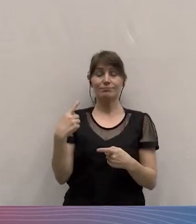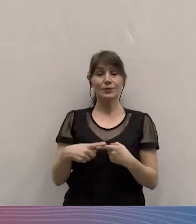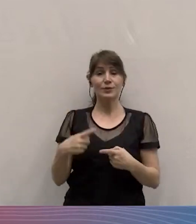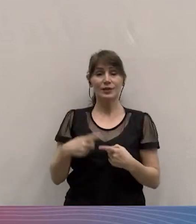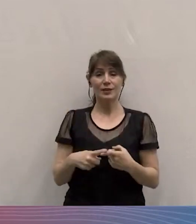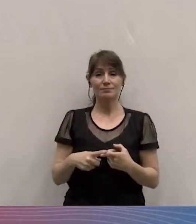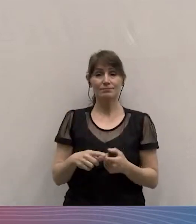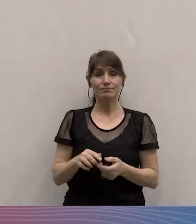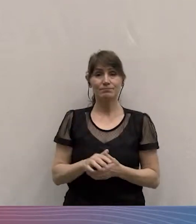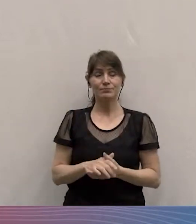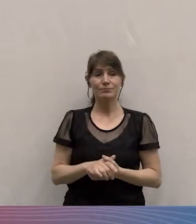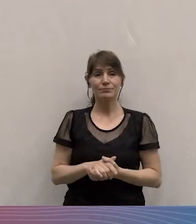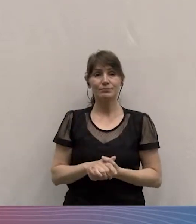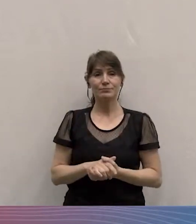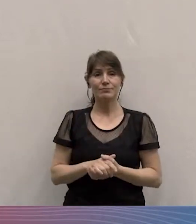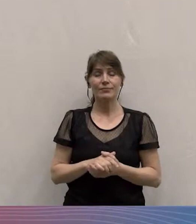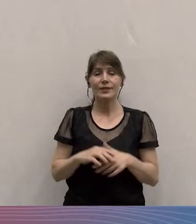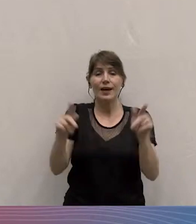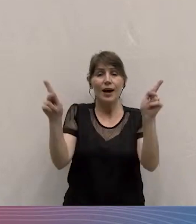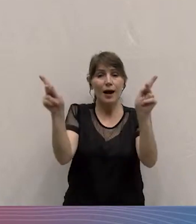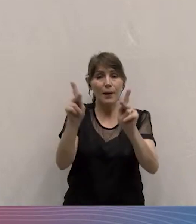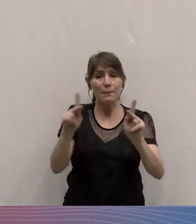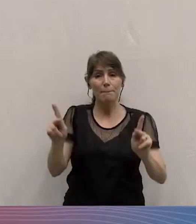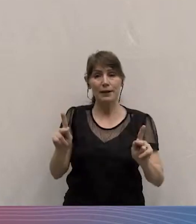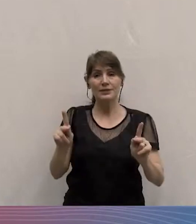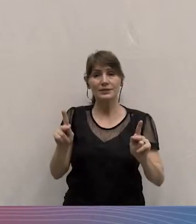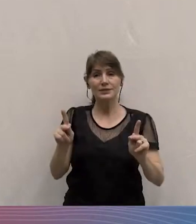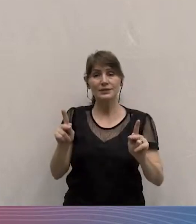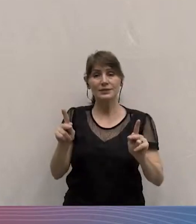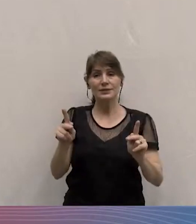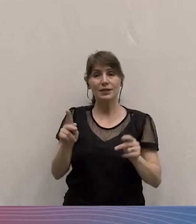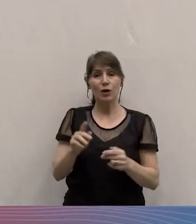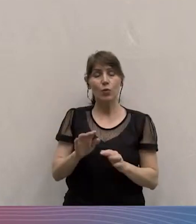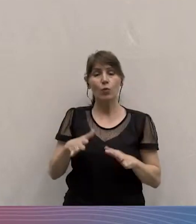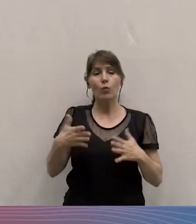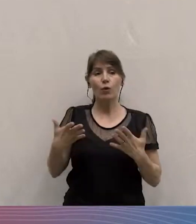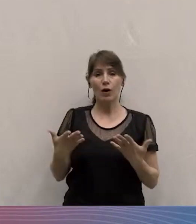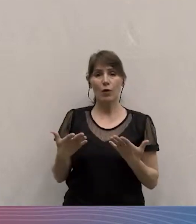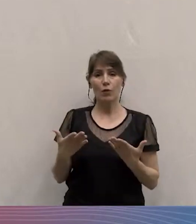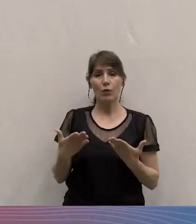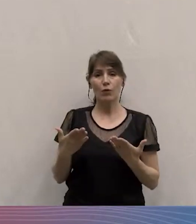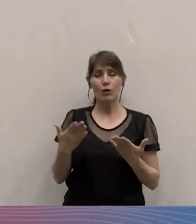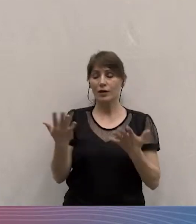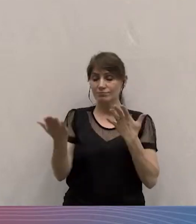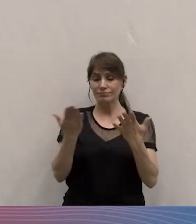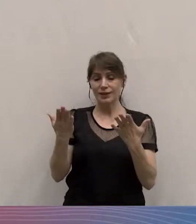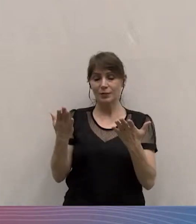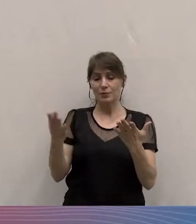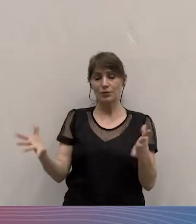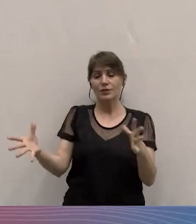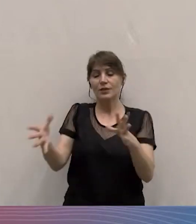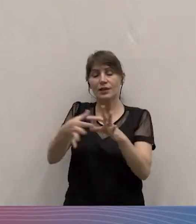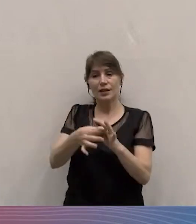Porque Ele é a nossa paz, o qual de ambos fez